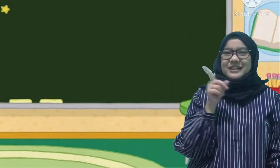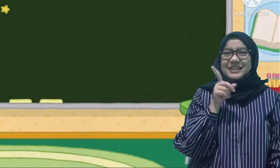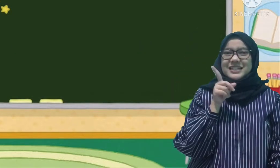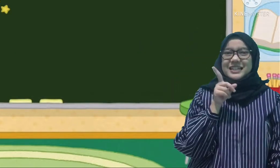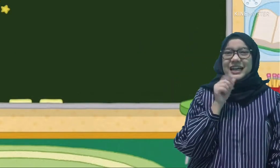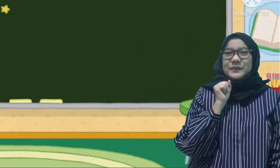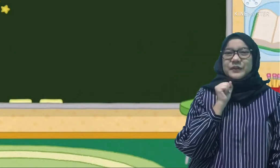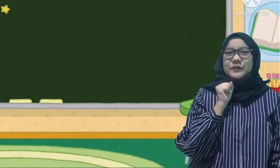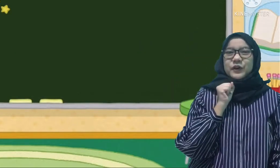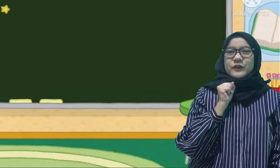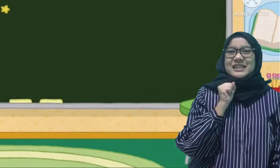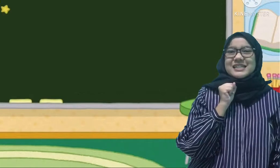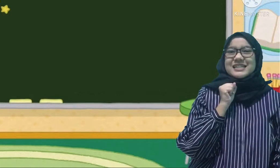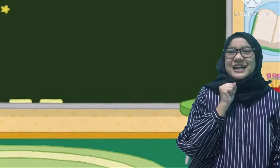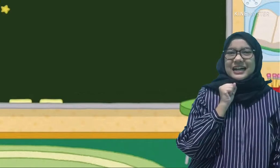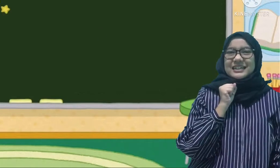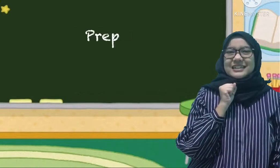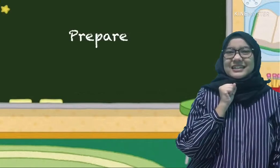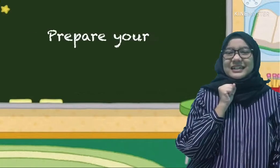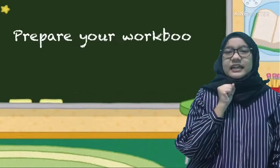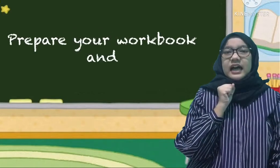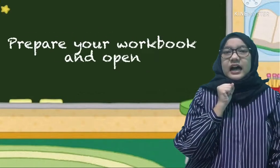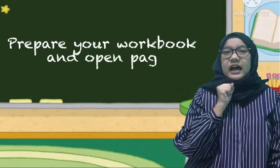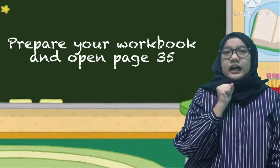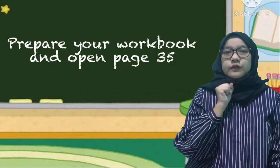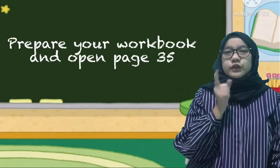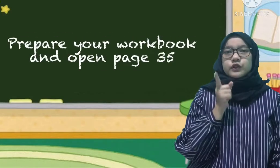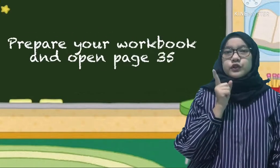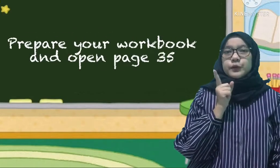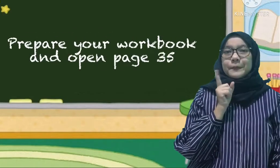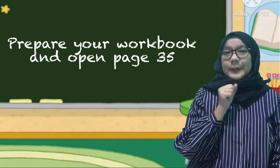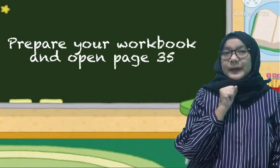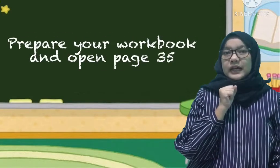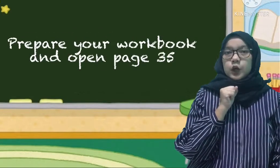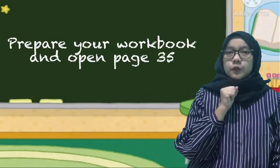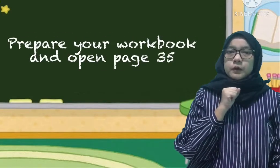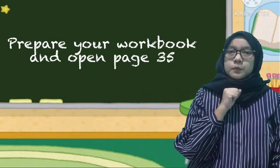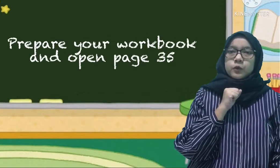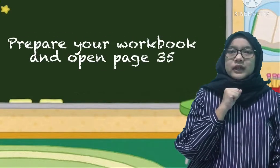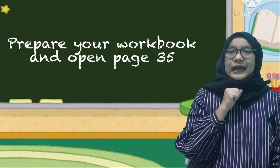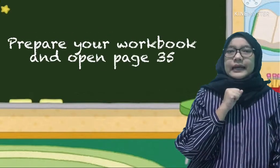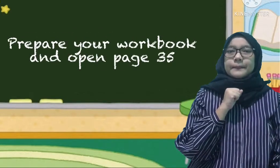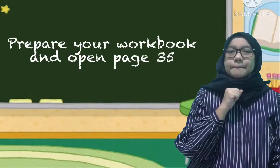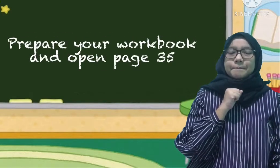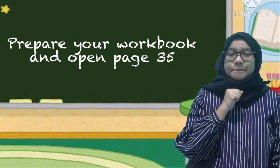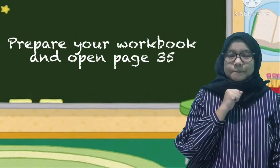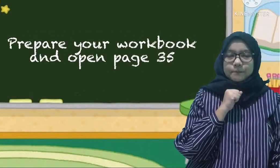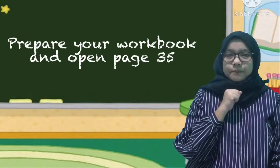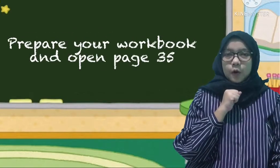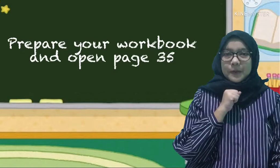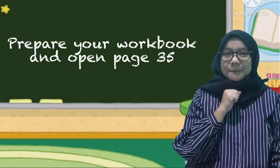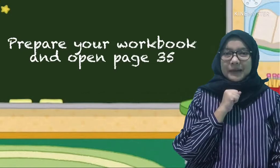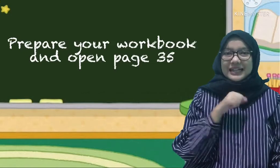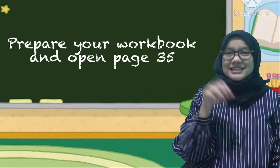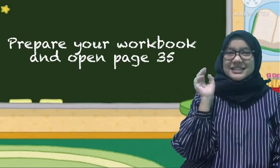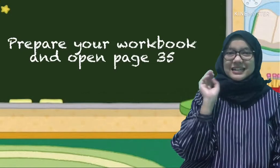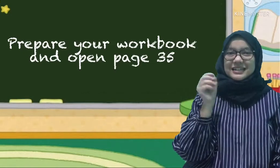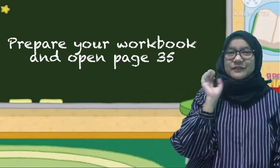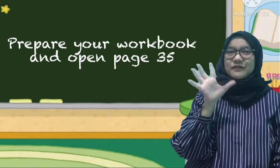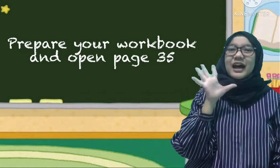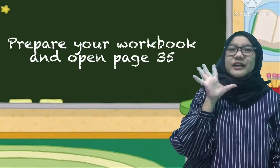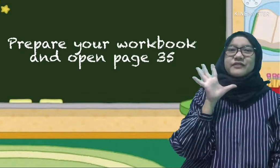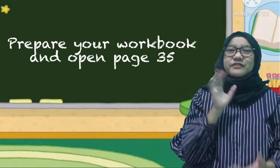Okay, first, before we start learning, I want you to prepare your workbook and open